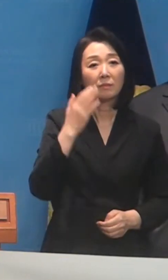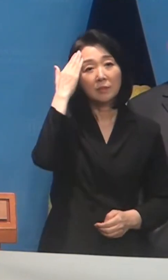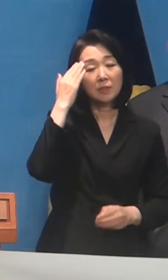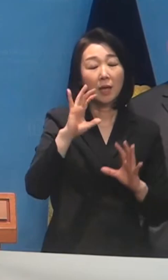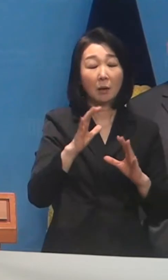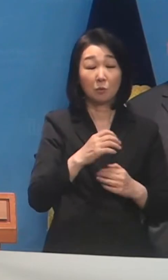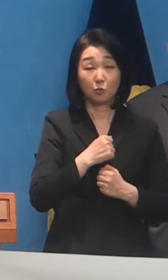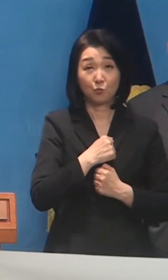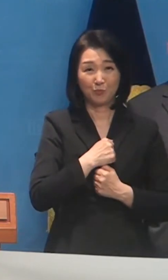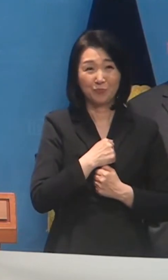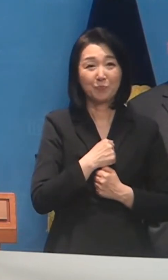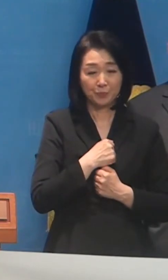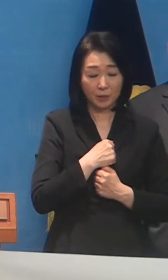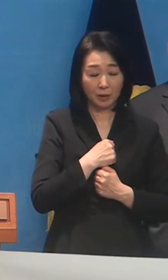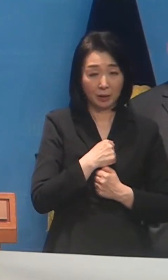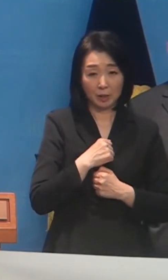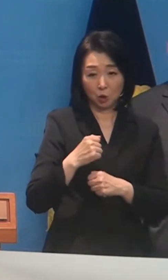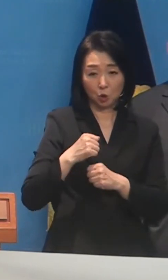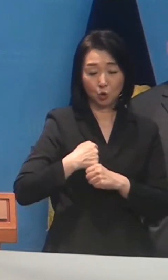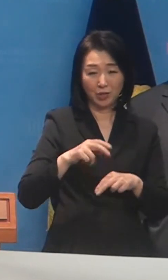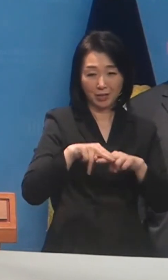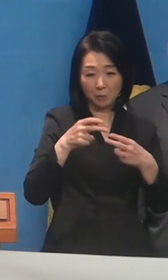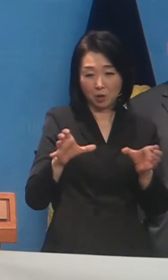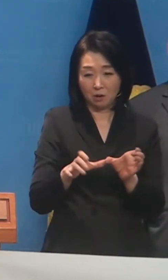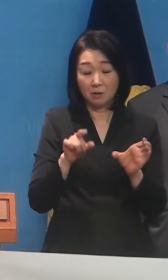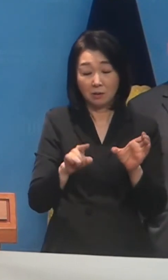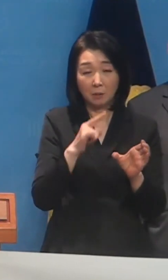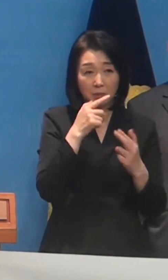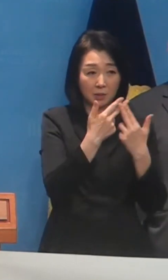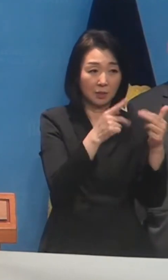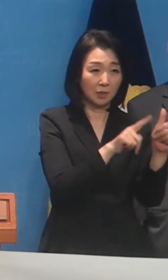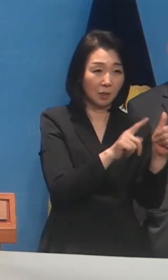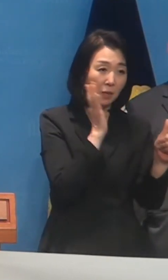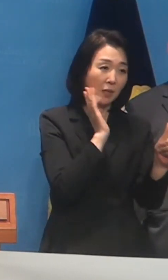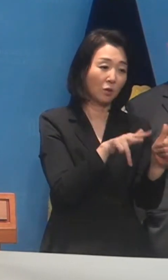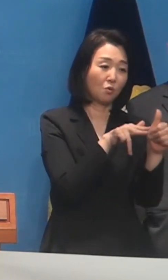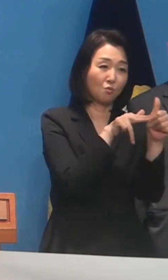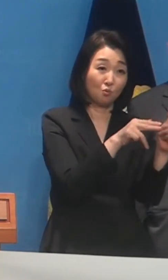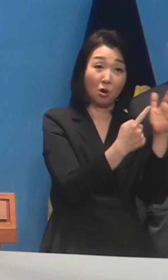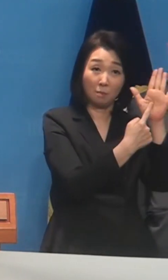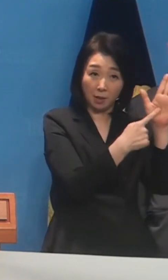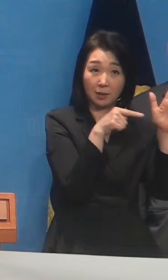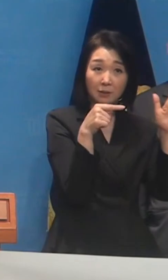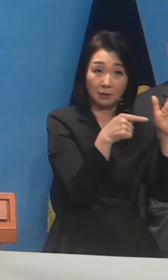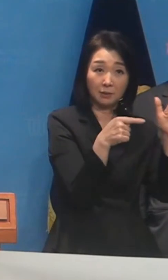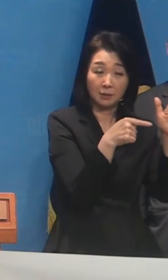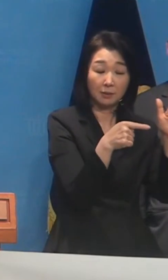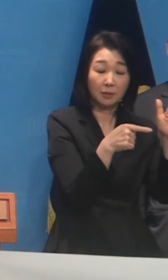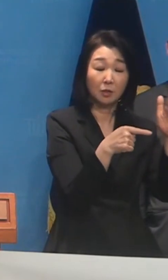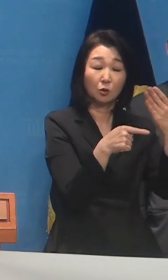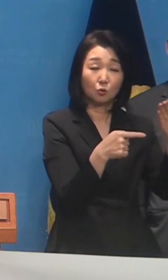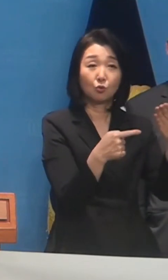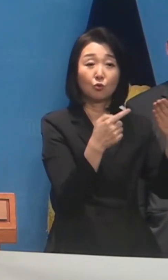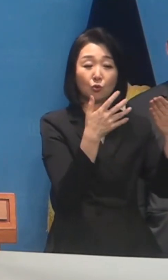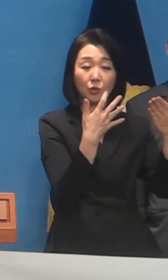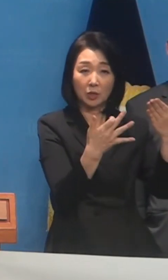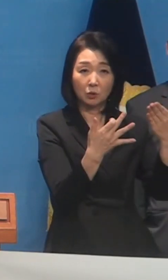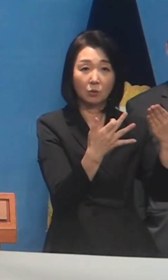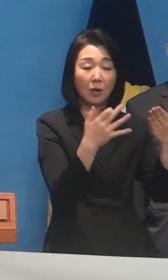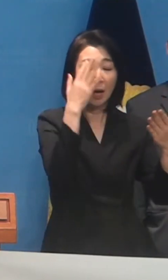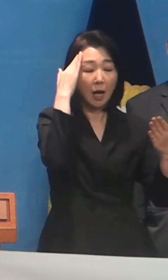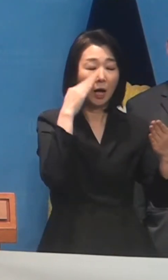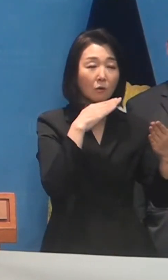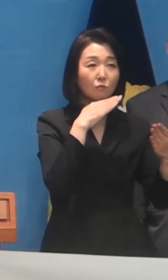대한민국 수호 예비역 장성단은 이재명 더불어민주당 대통령 후보가 밝힌 9.19 남북